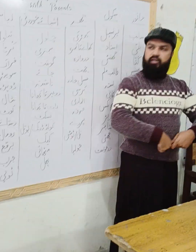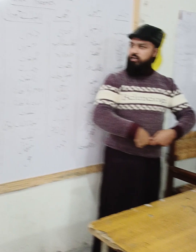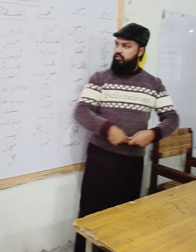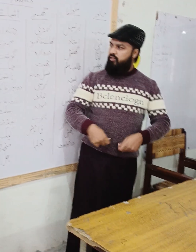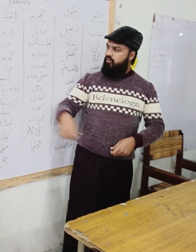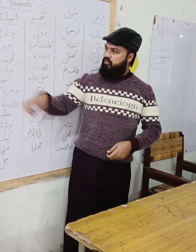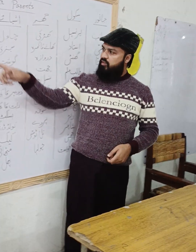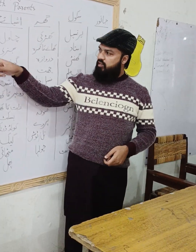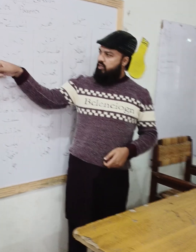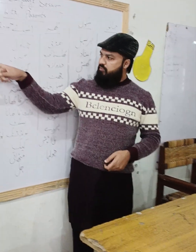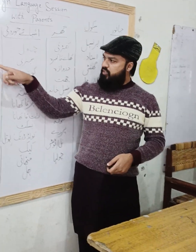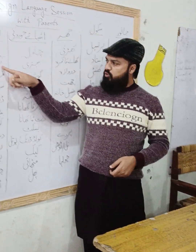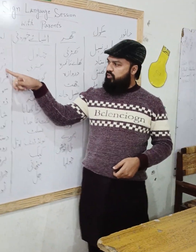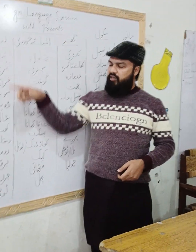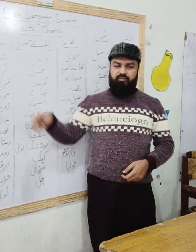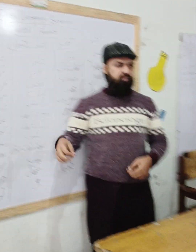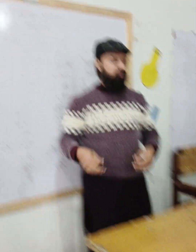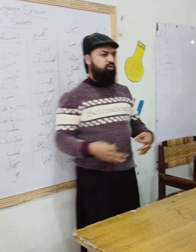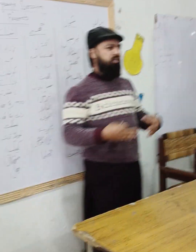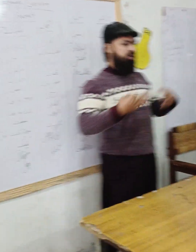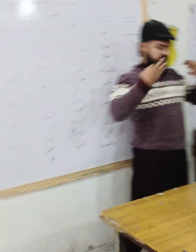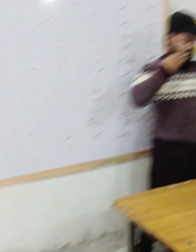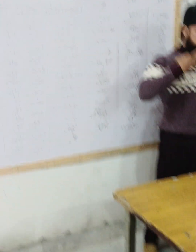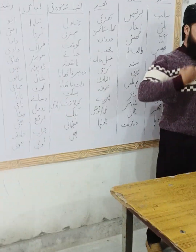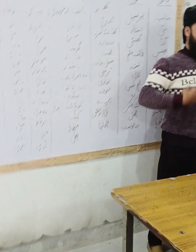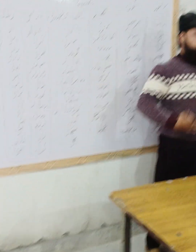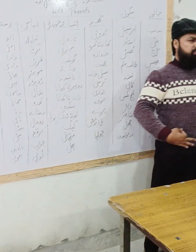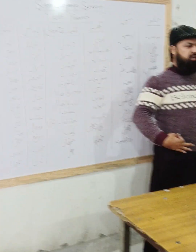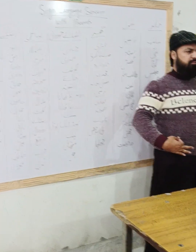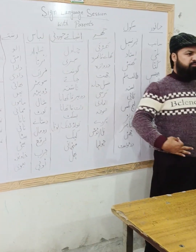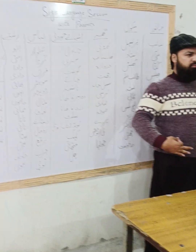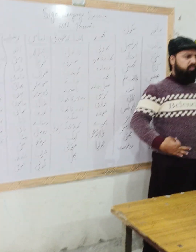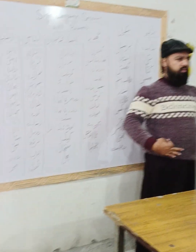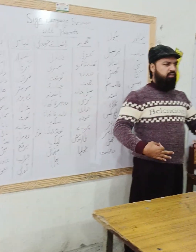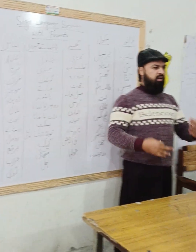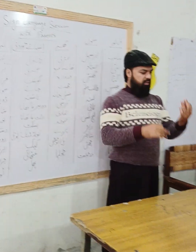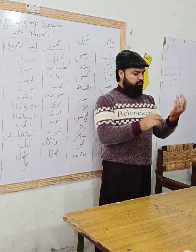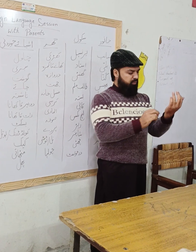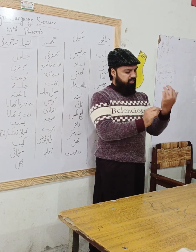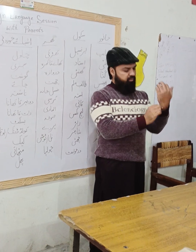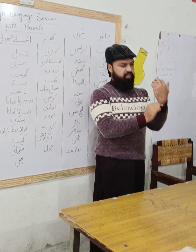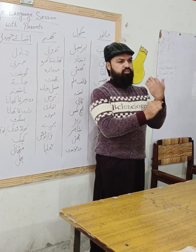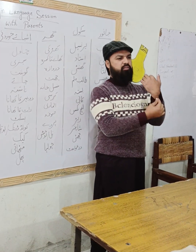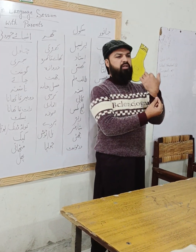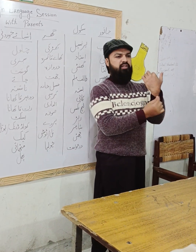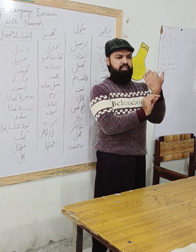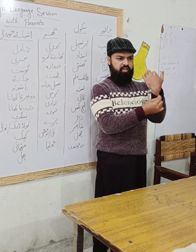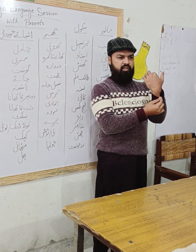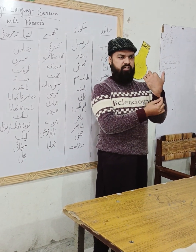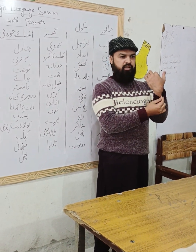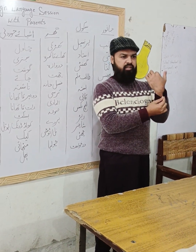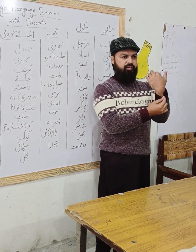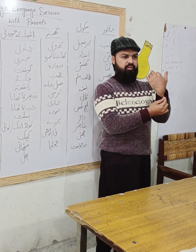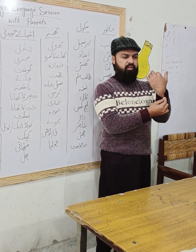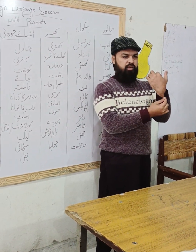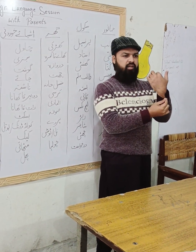है। अब ये कुर्ता है, कुर्ता क्या है, ये कुर्ता अगर तो बटन वाला है तो 7 बटन का इशारा कर देना, अगर